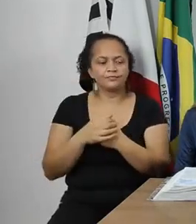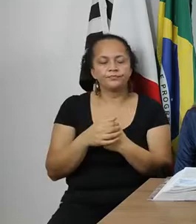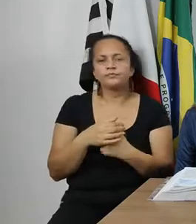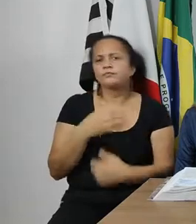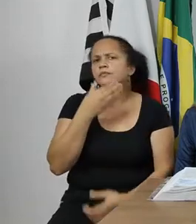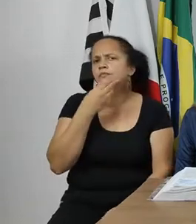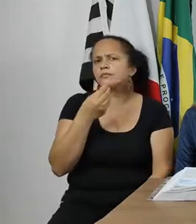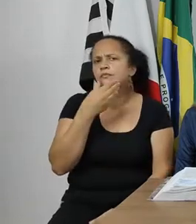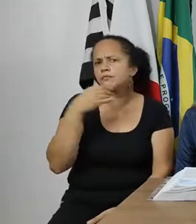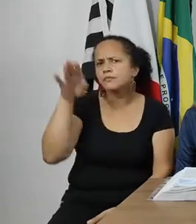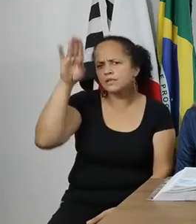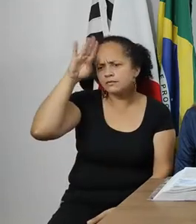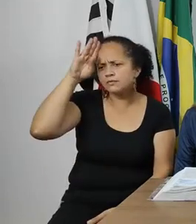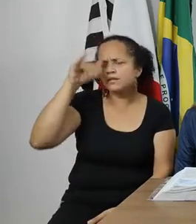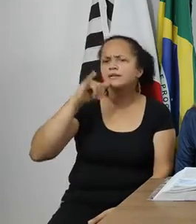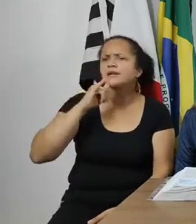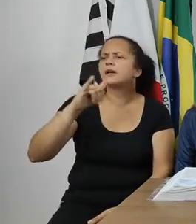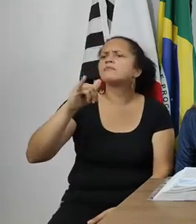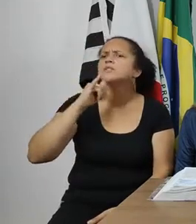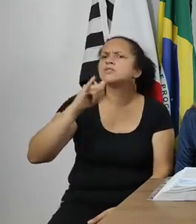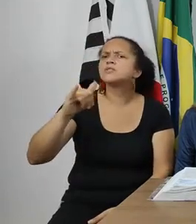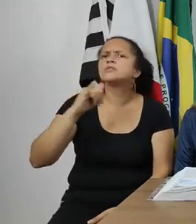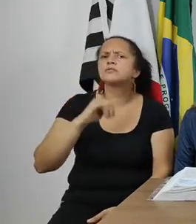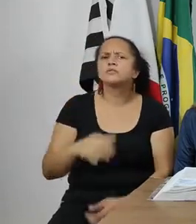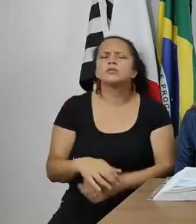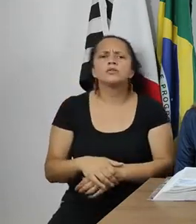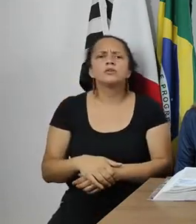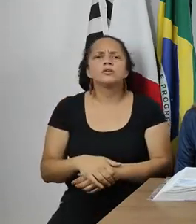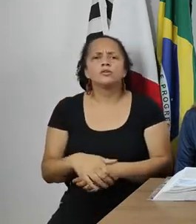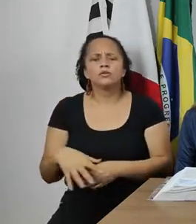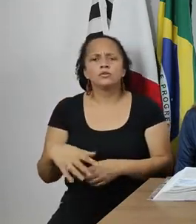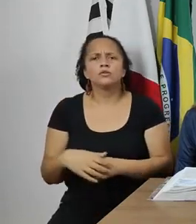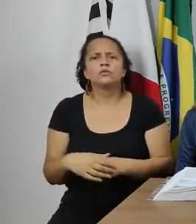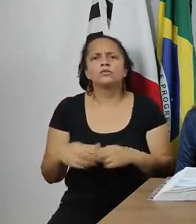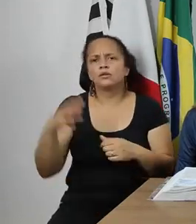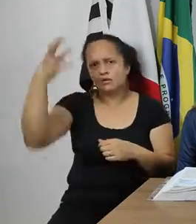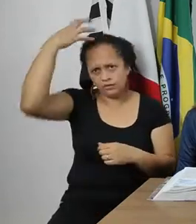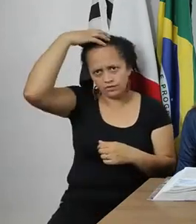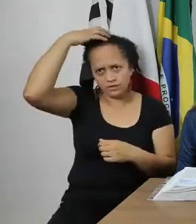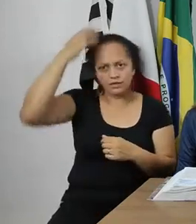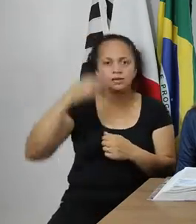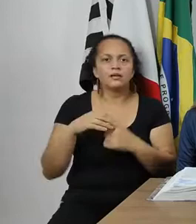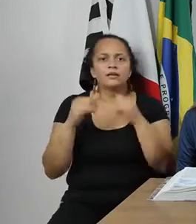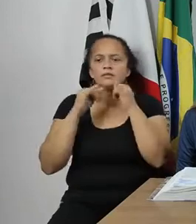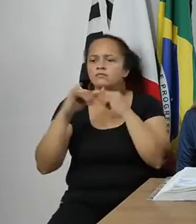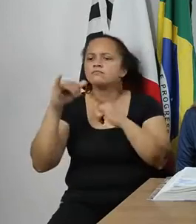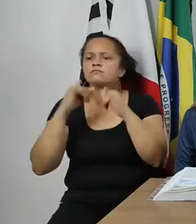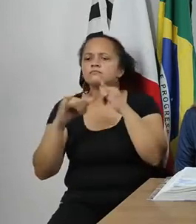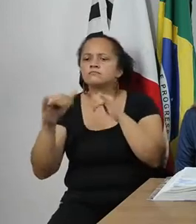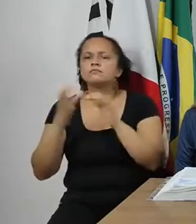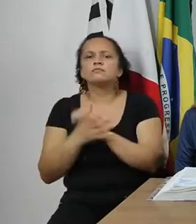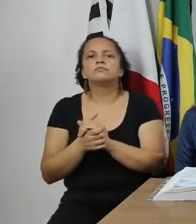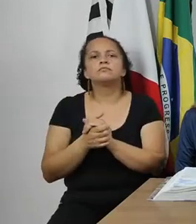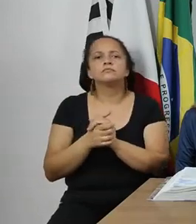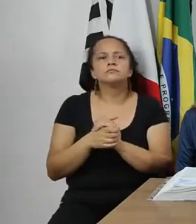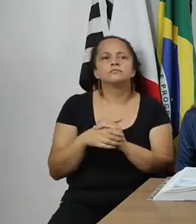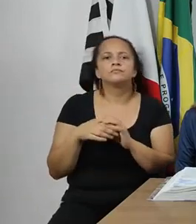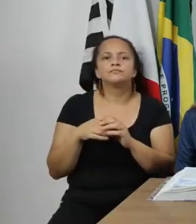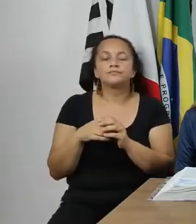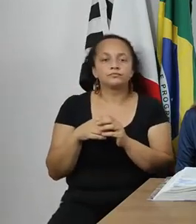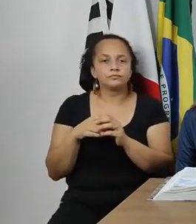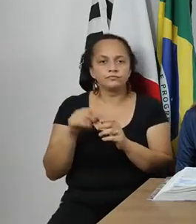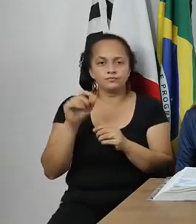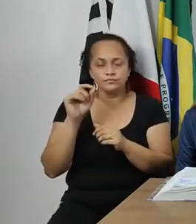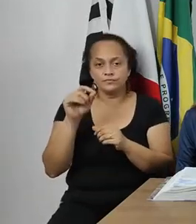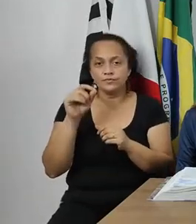disse: levem para Ezequias esta mensagem do grande rei, o rei da Síria, em que você está baseando